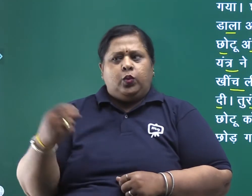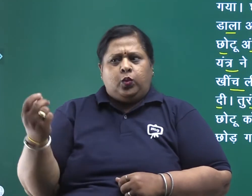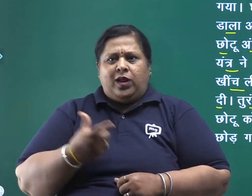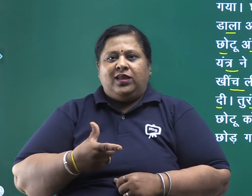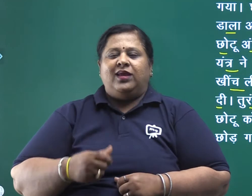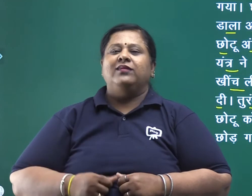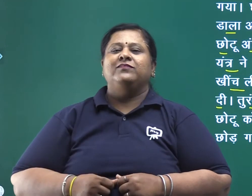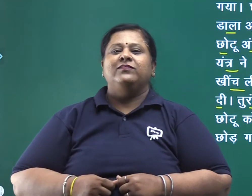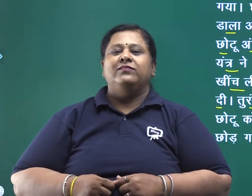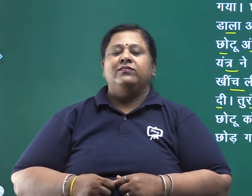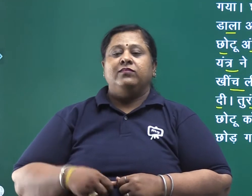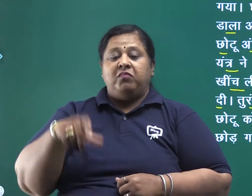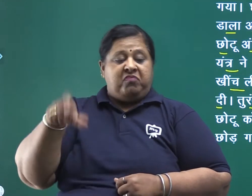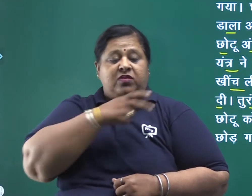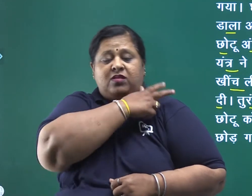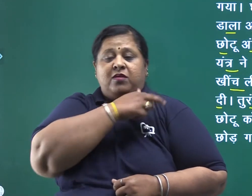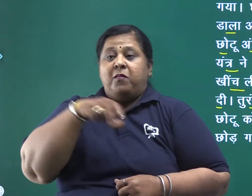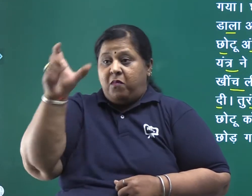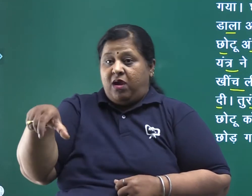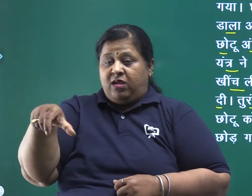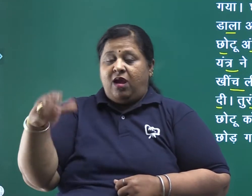तुरंत ही सिपाही आए